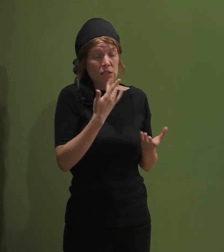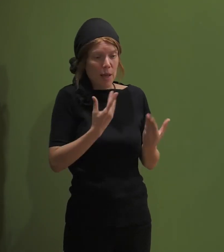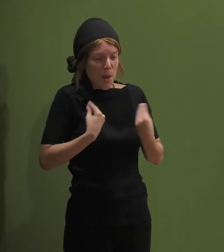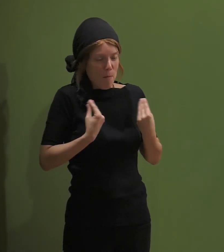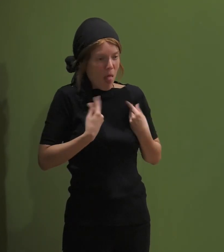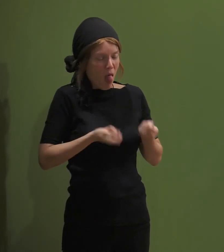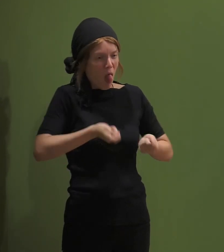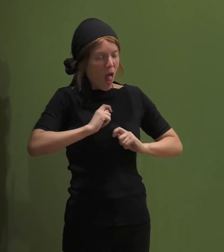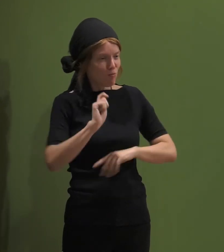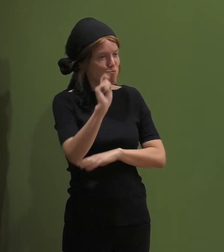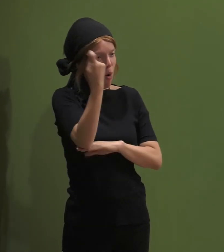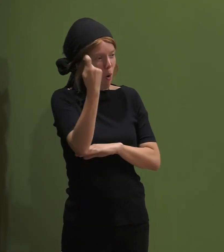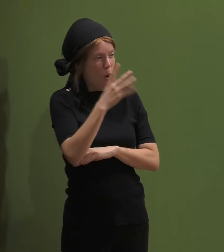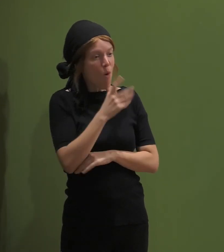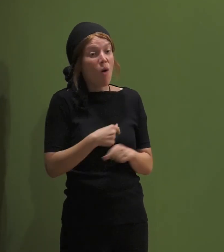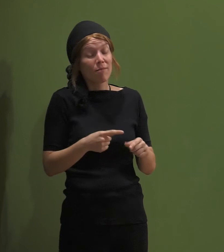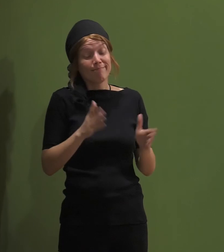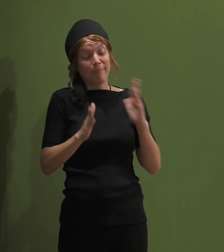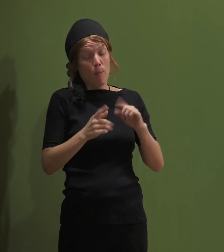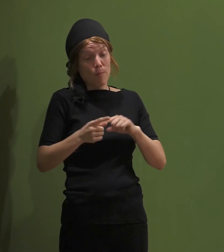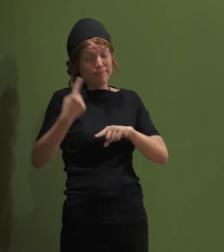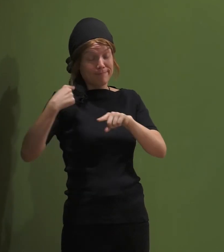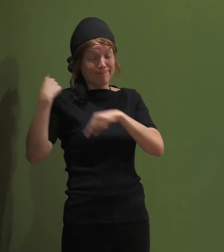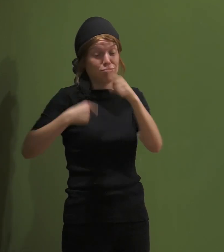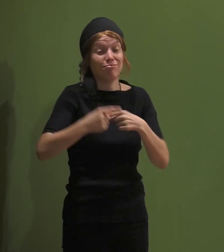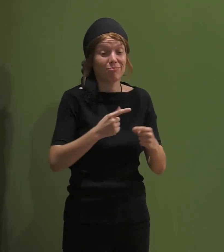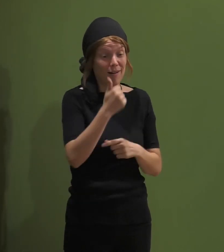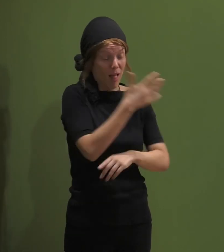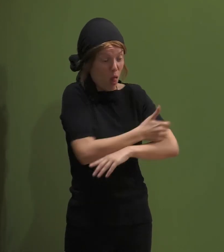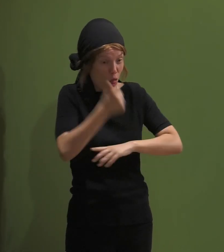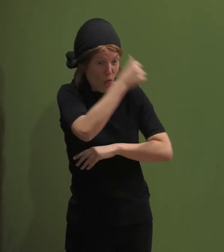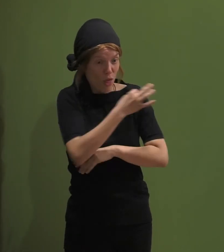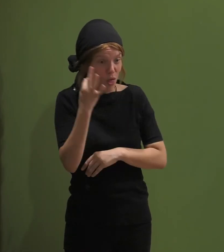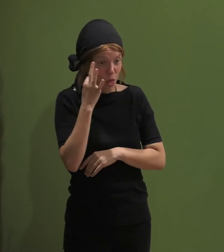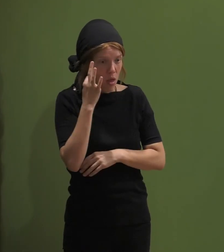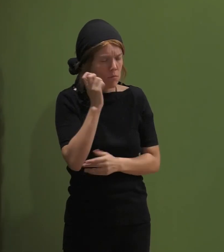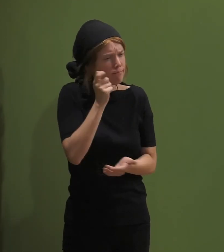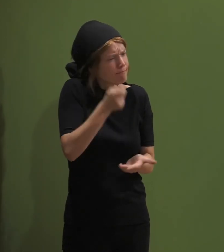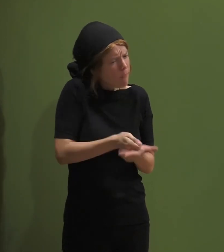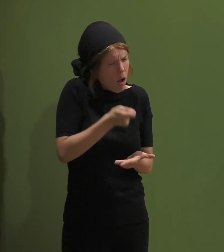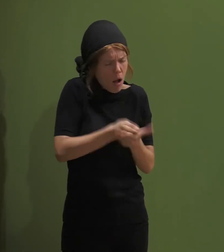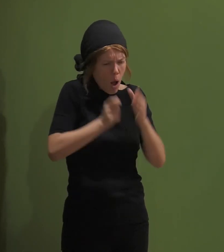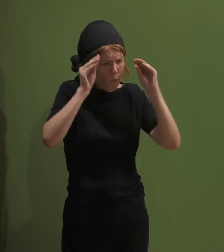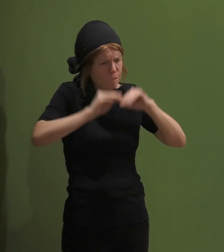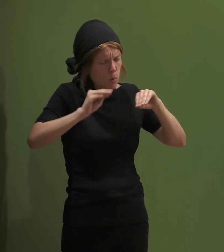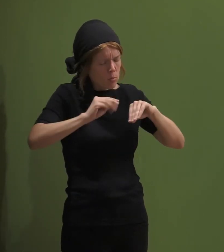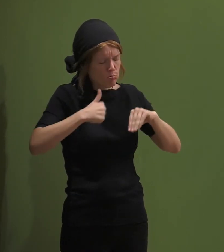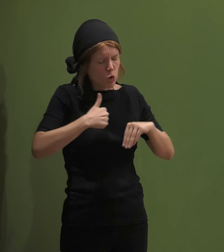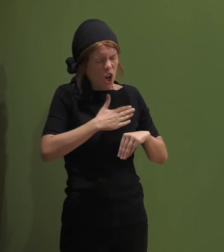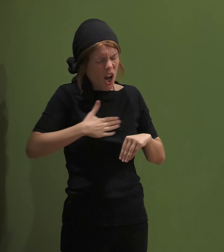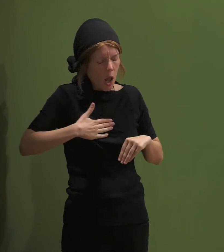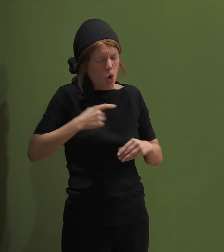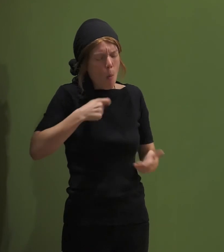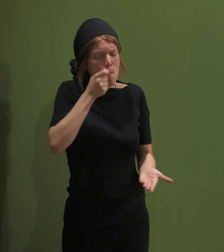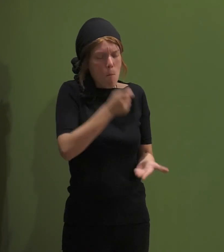sonríe y triunfas, pues que hubo una generación de ciudadanos y ciudadanas que pagaron tu formación porque creyeron de esa manera